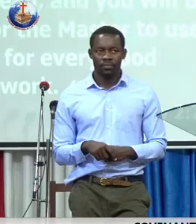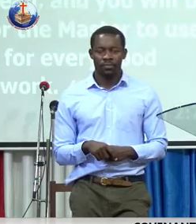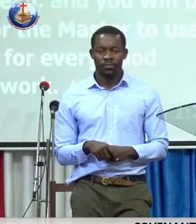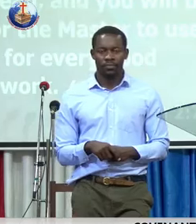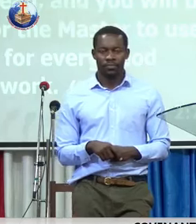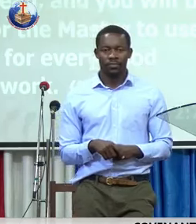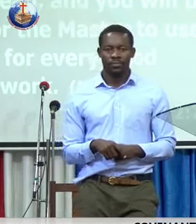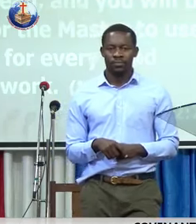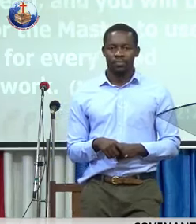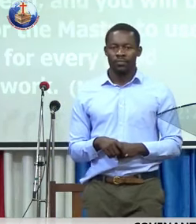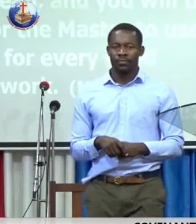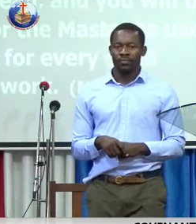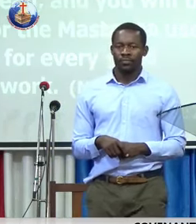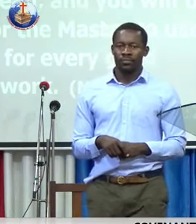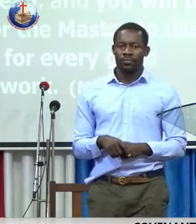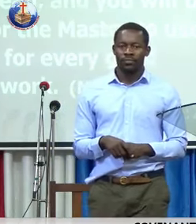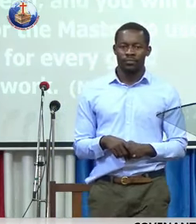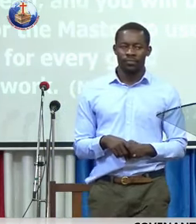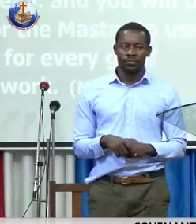Okay. Yeah.